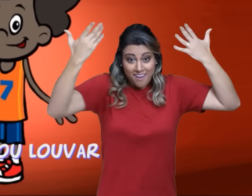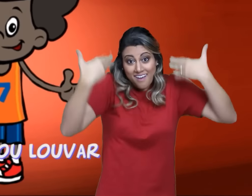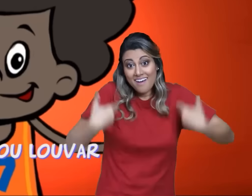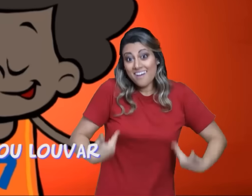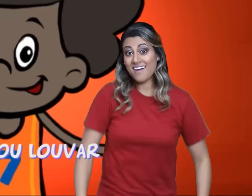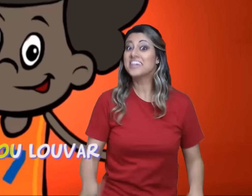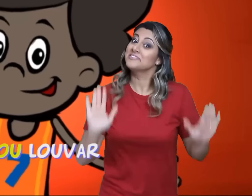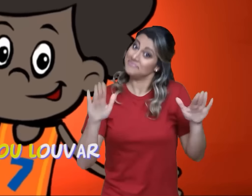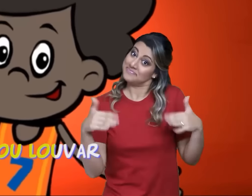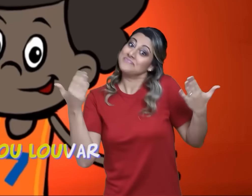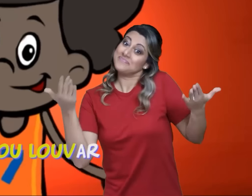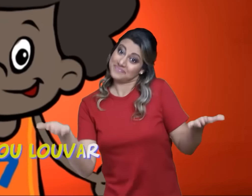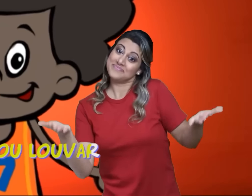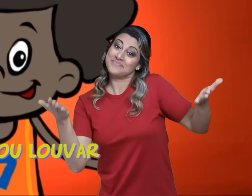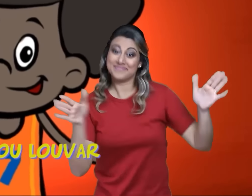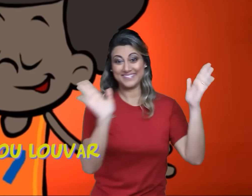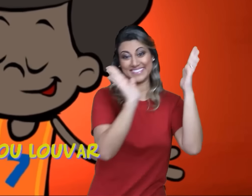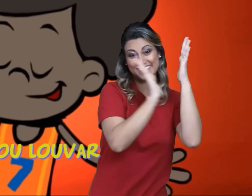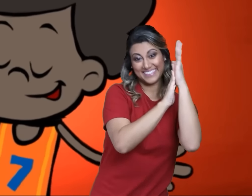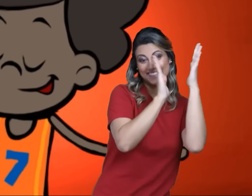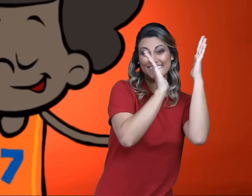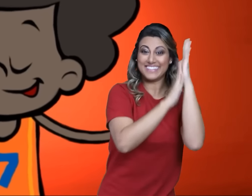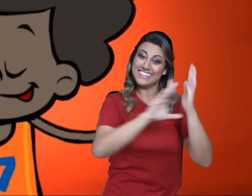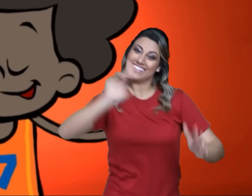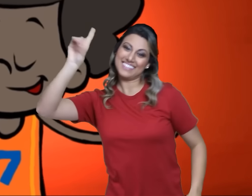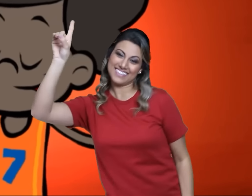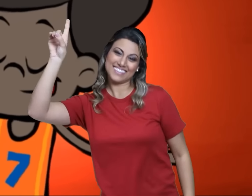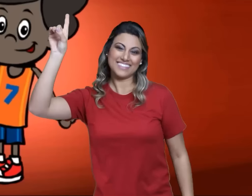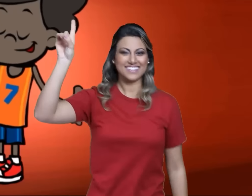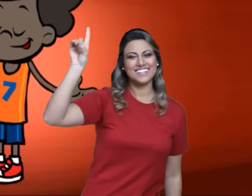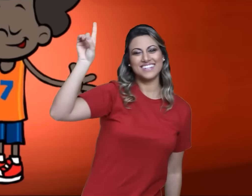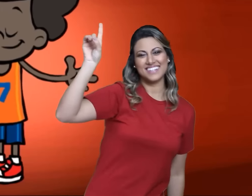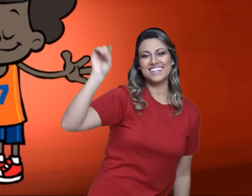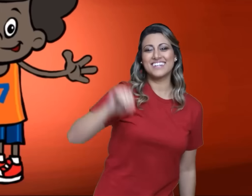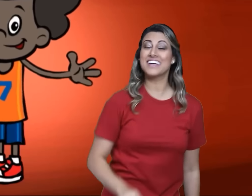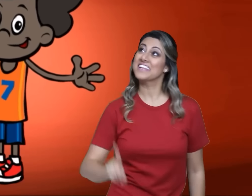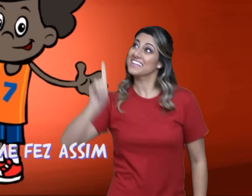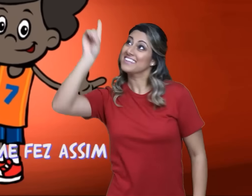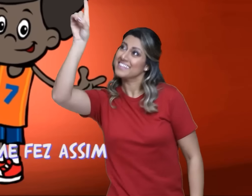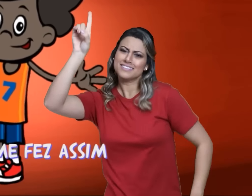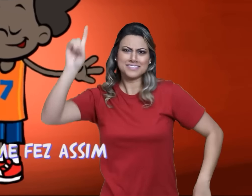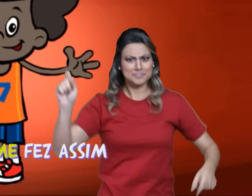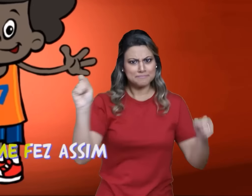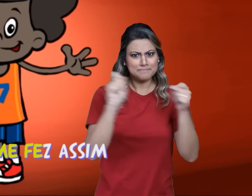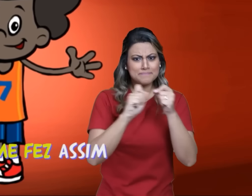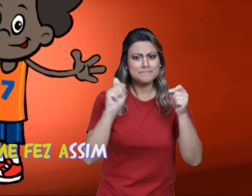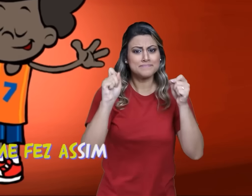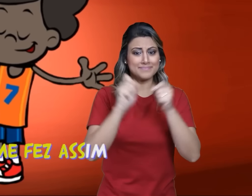Assim, assim vou louvar.